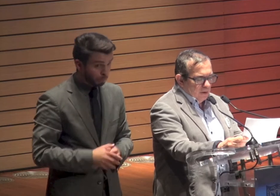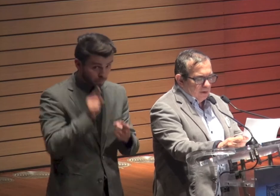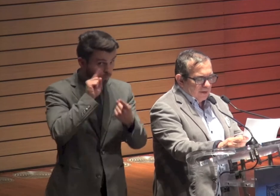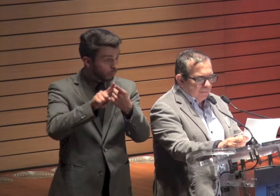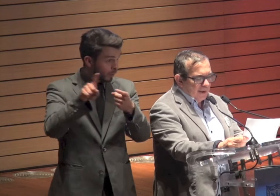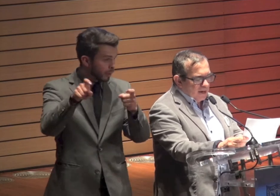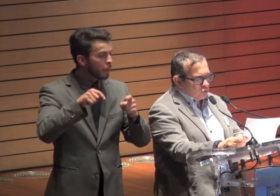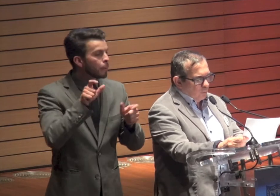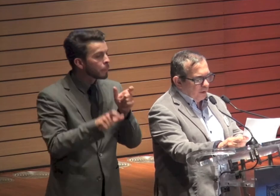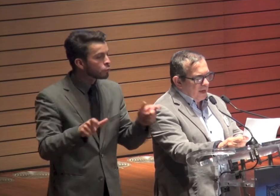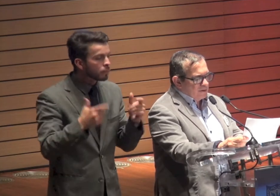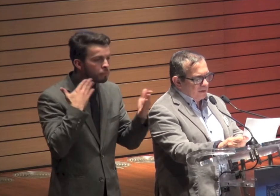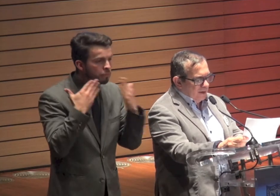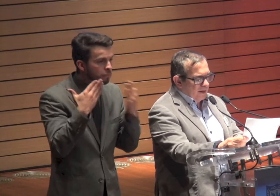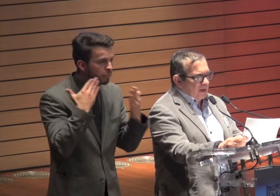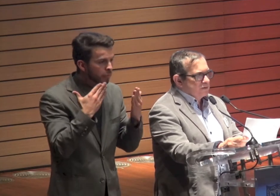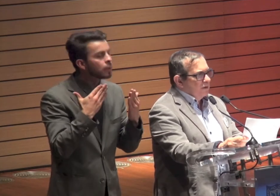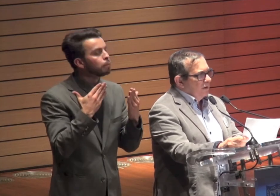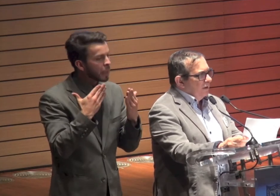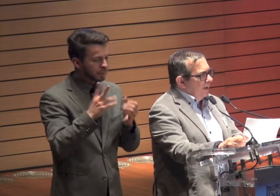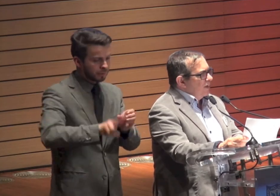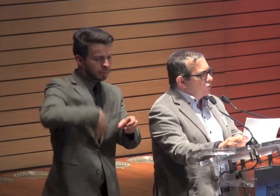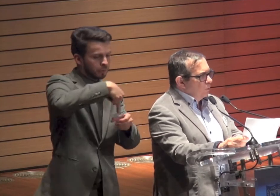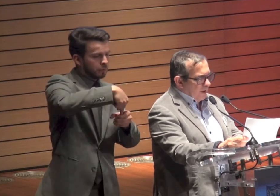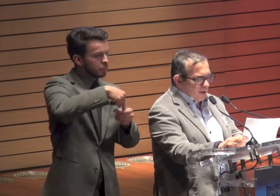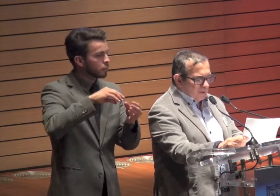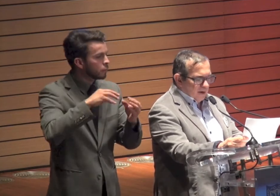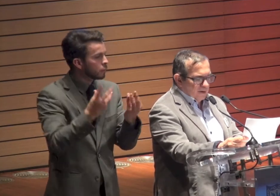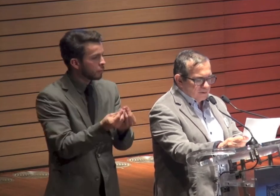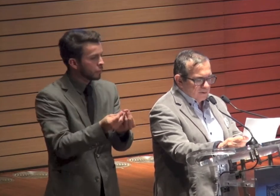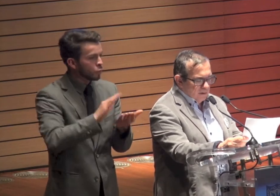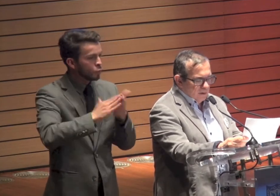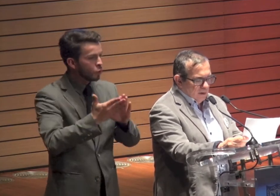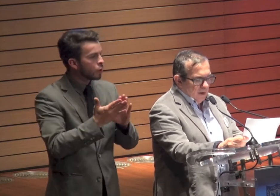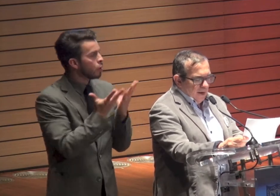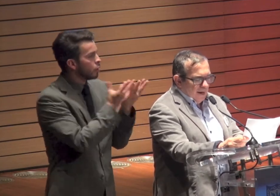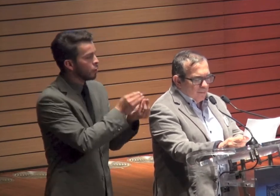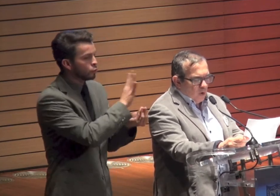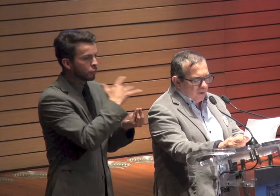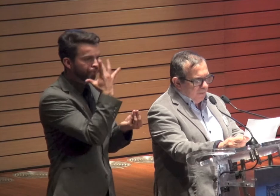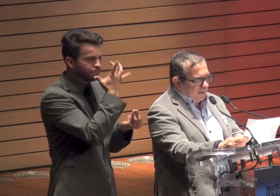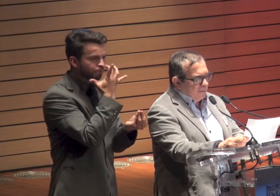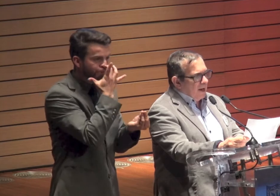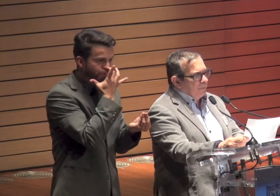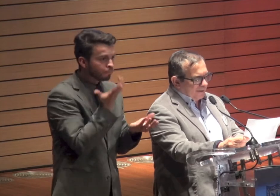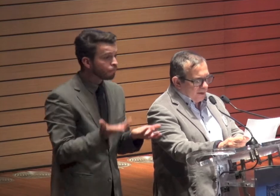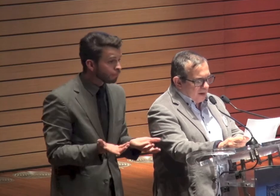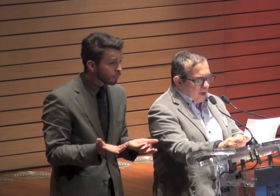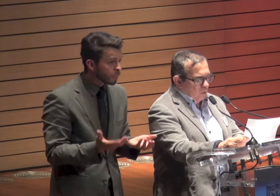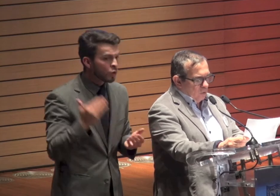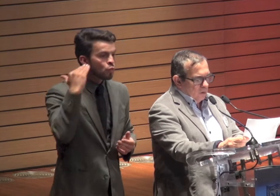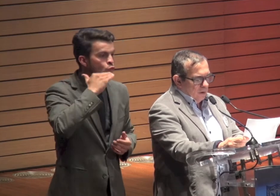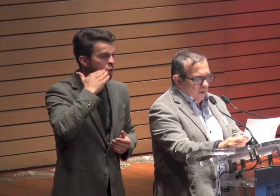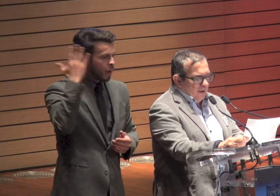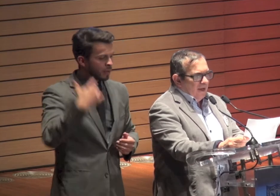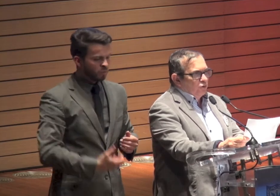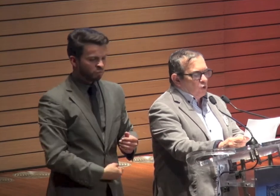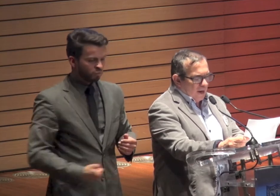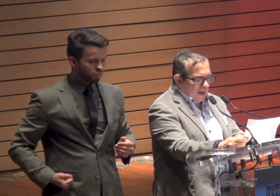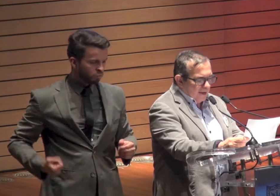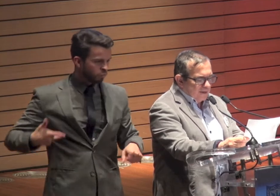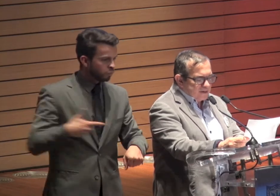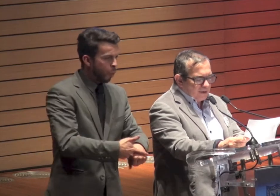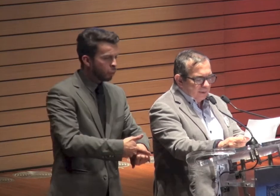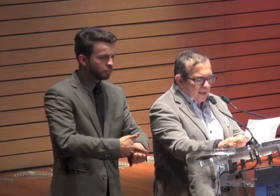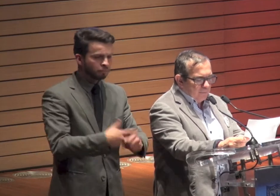campesinos, también en las comunidades indígenas, en las comunidades negras, en la mujer víctima del patriarcado, en